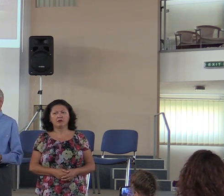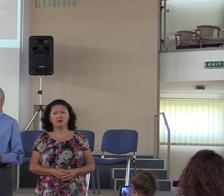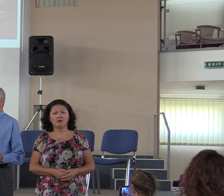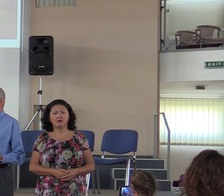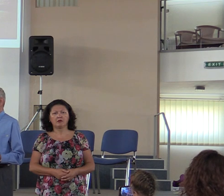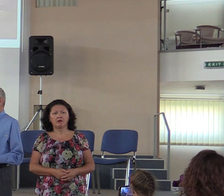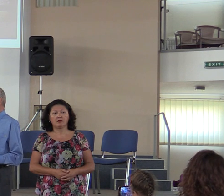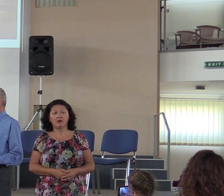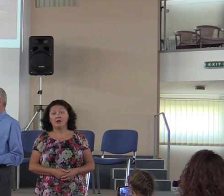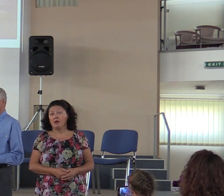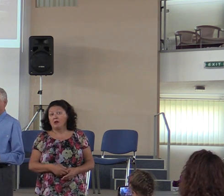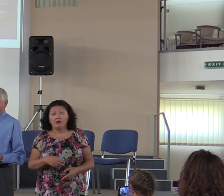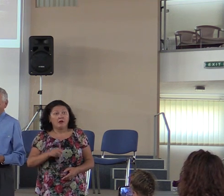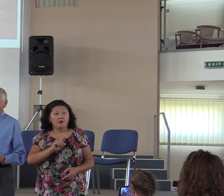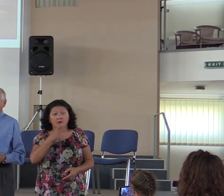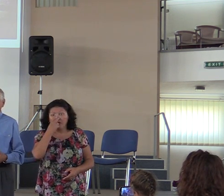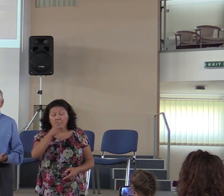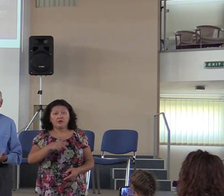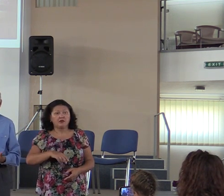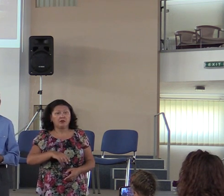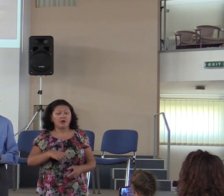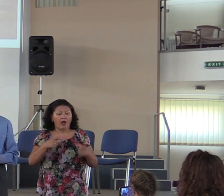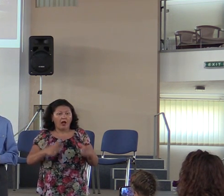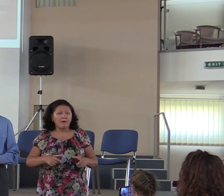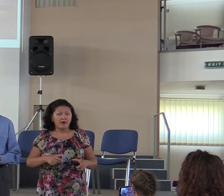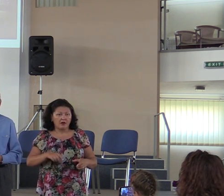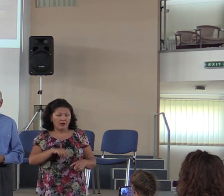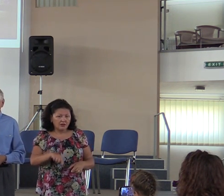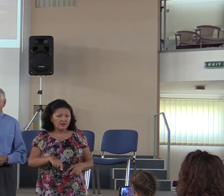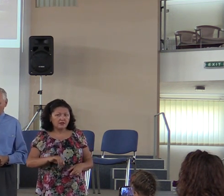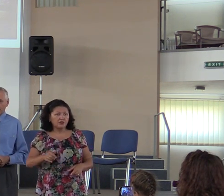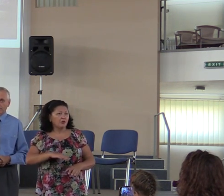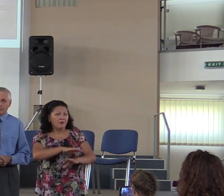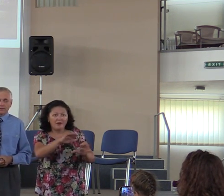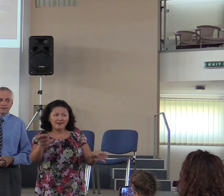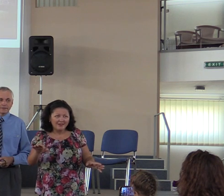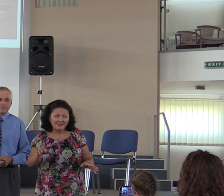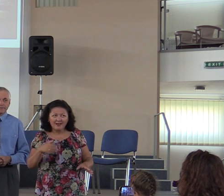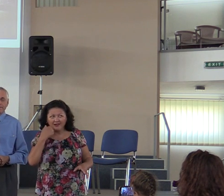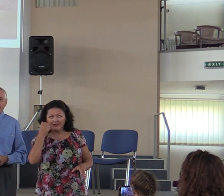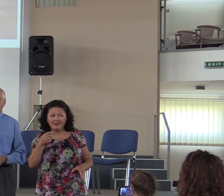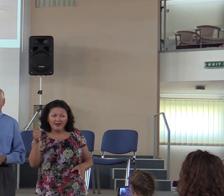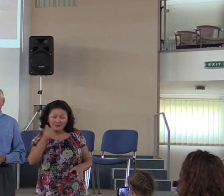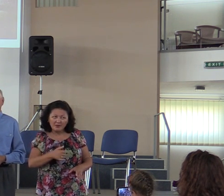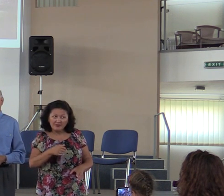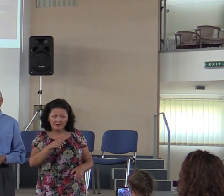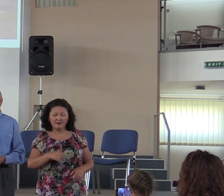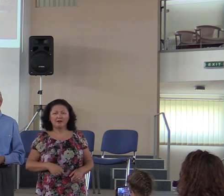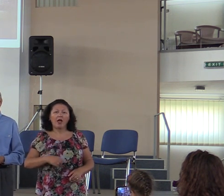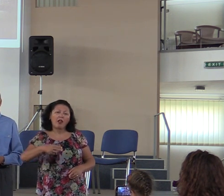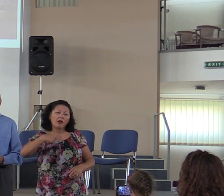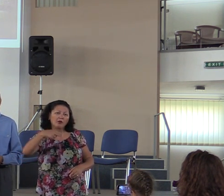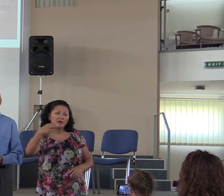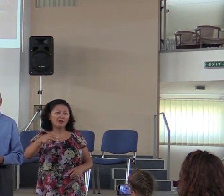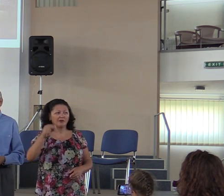Camera aceasta și lumea aceasta în același fel în care am văzut-o când am sosit. I'm learning from you. Continui